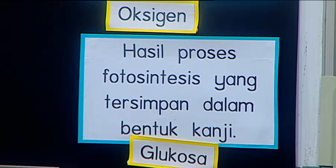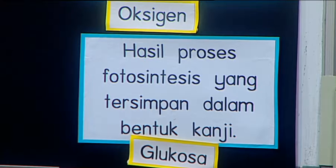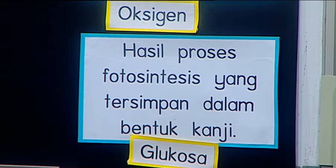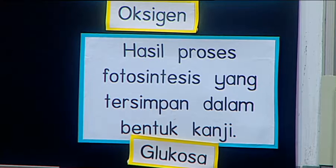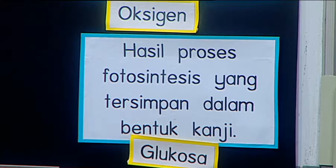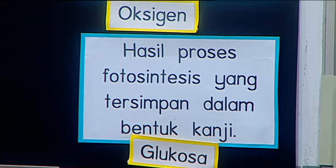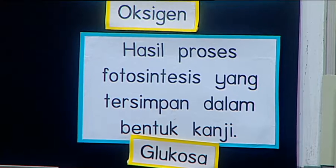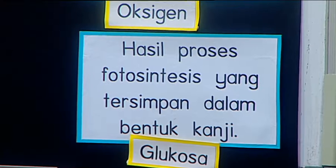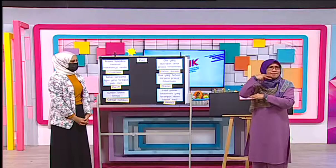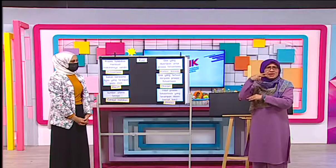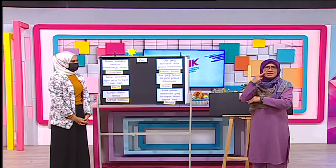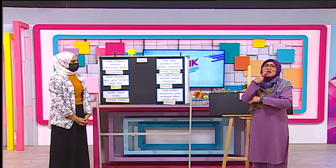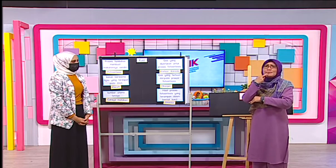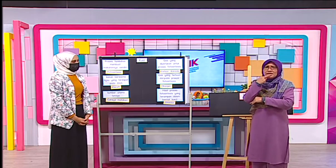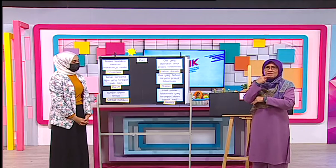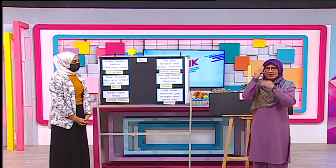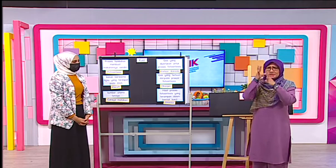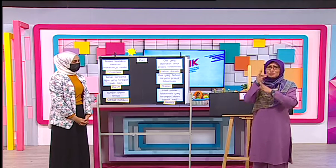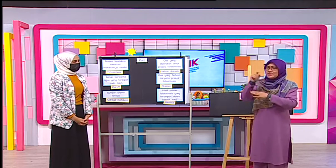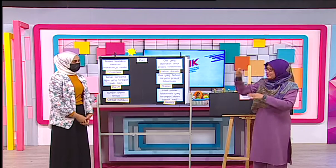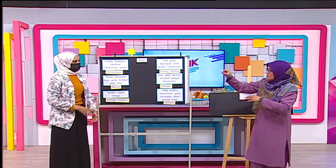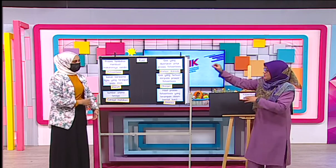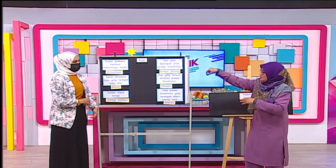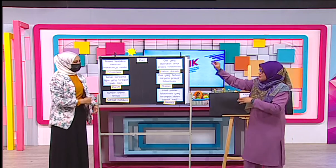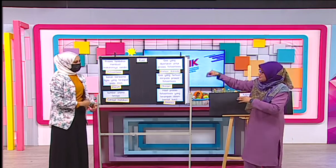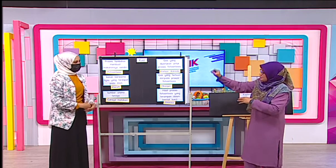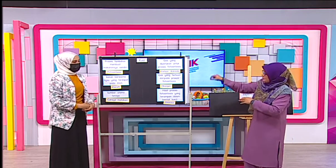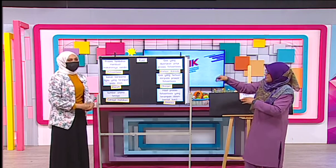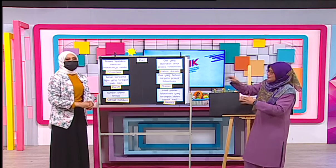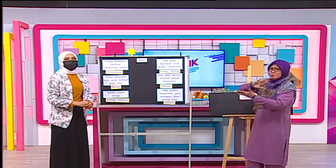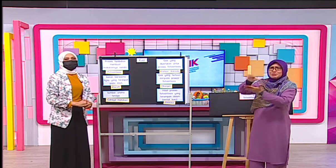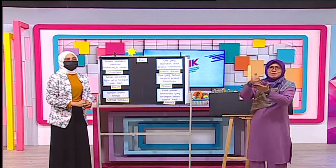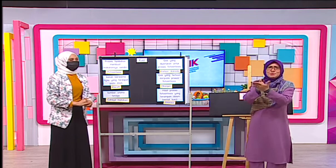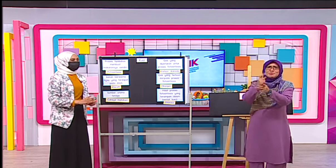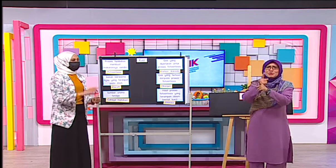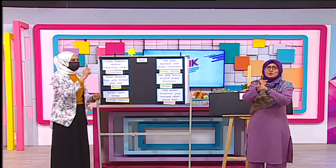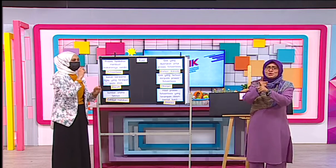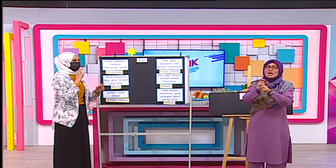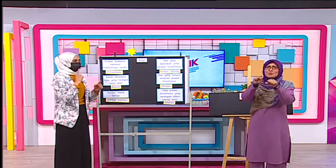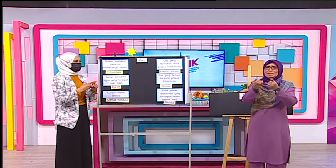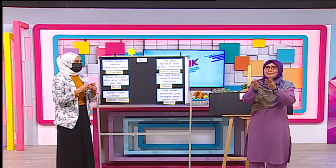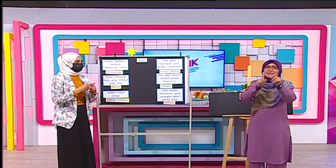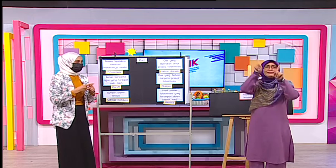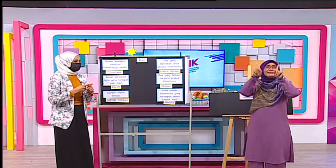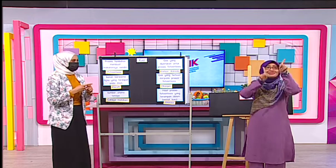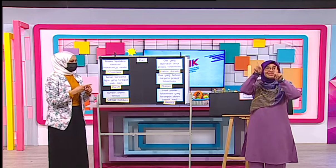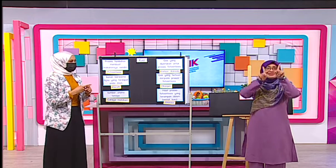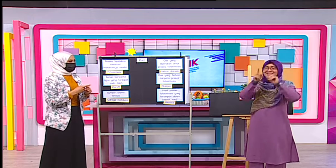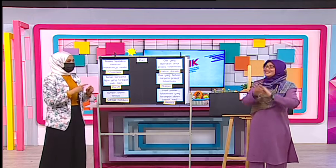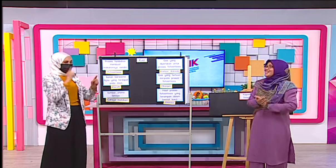kalau Advance biro chegu Fatin detik semua betul Boleh bagi Bintang